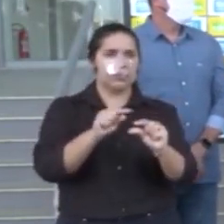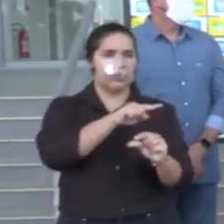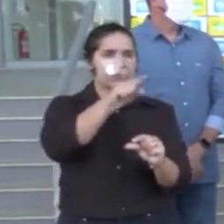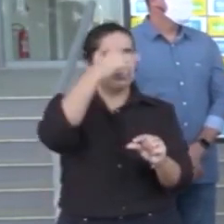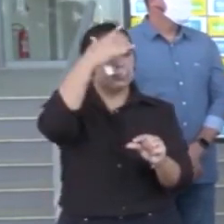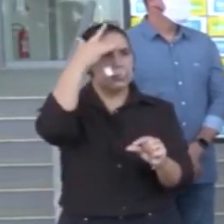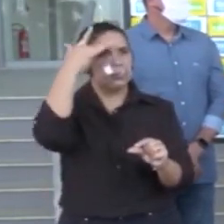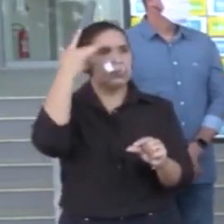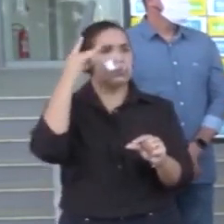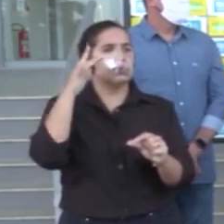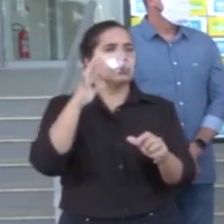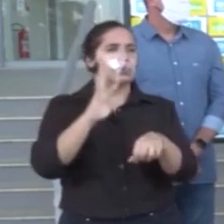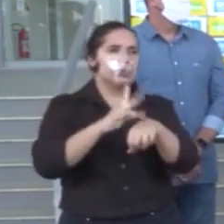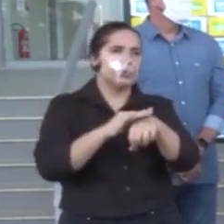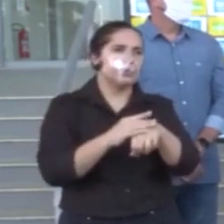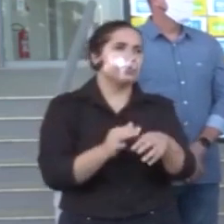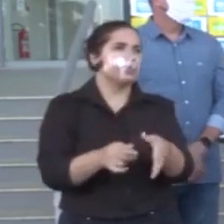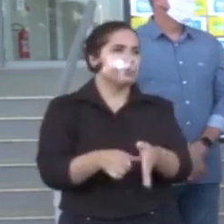em risco pessoas com